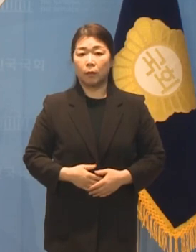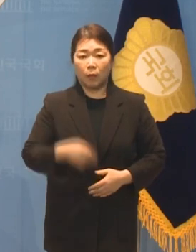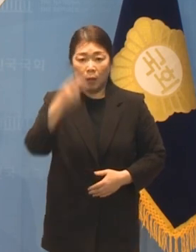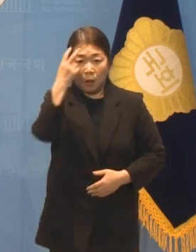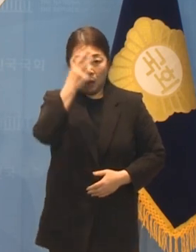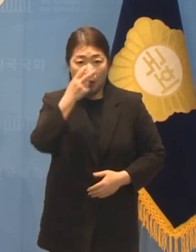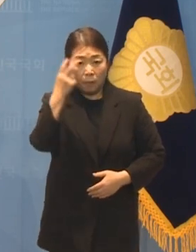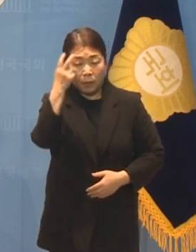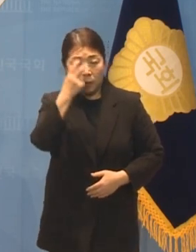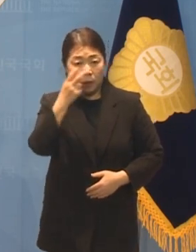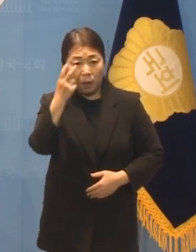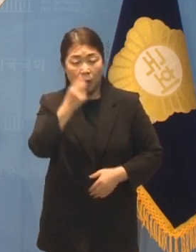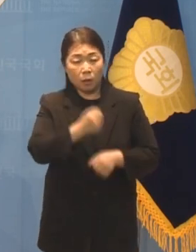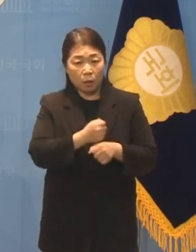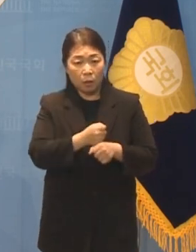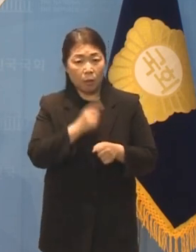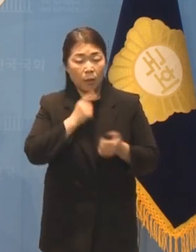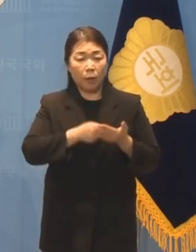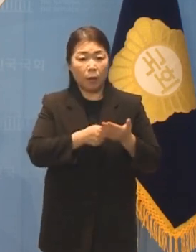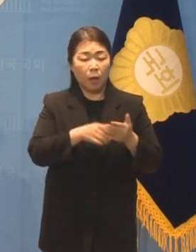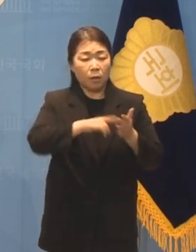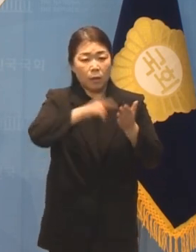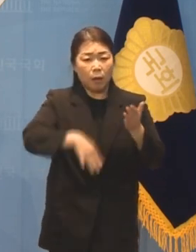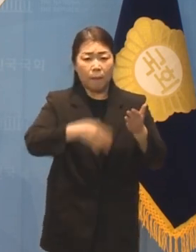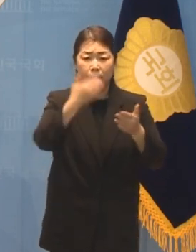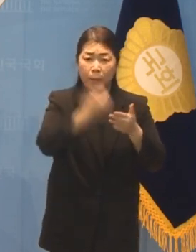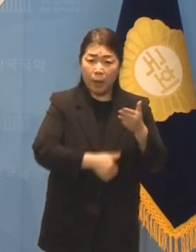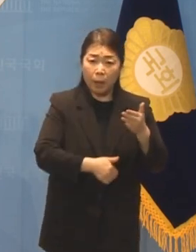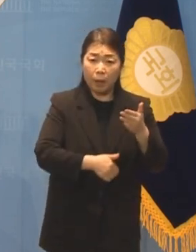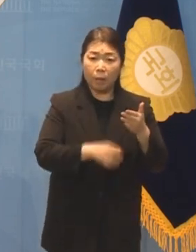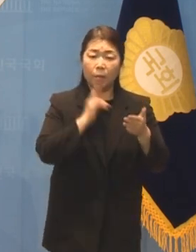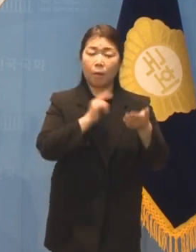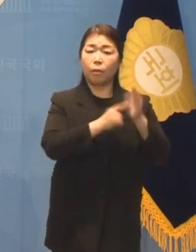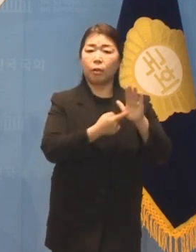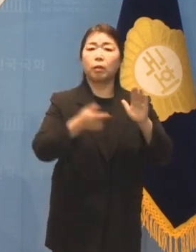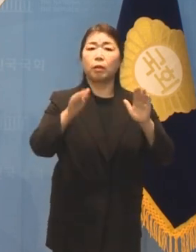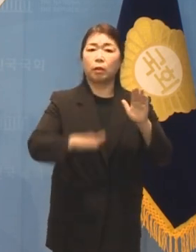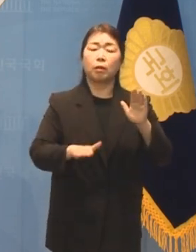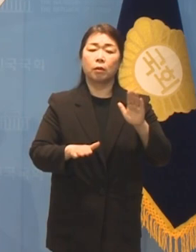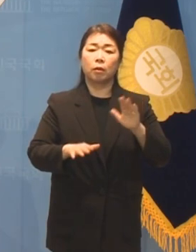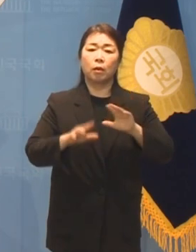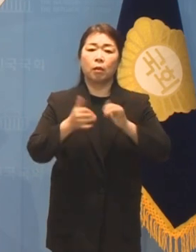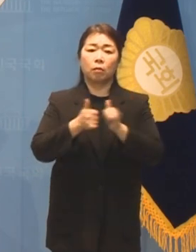감세안을 쏟아내놓고 대규모 세수 축소가 없다니 국민을 우롱하지 마십시오.